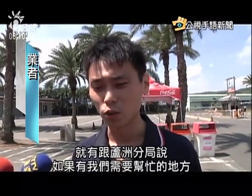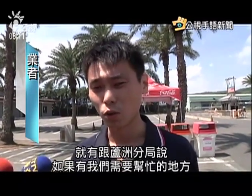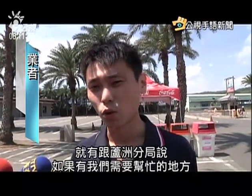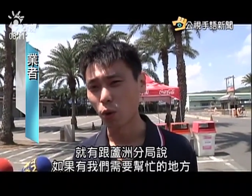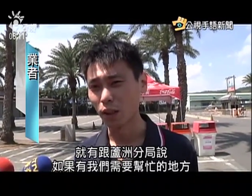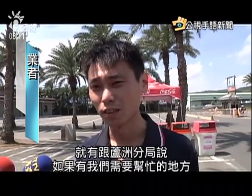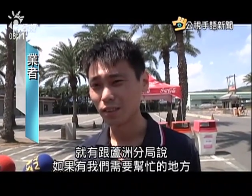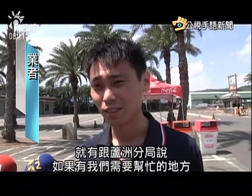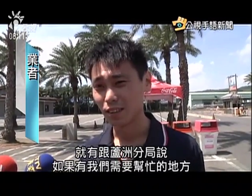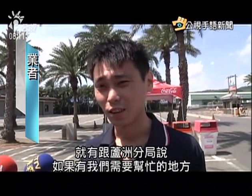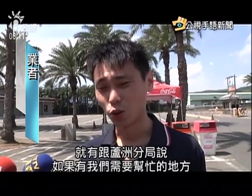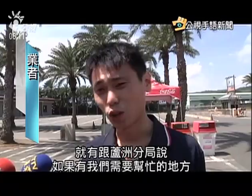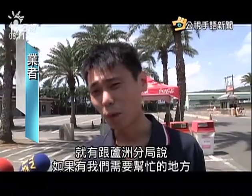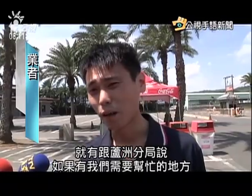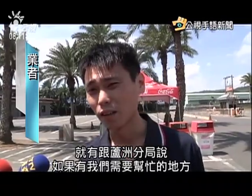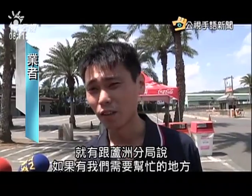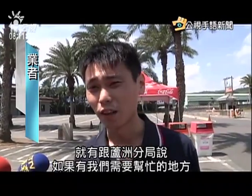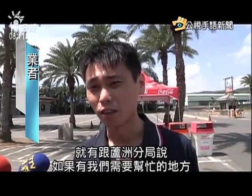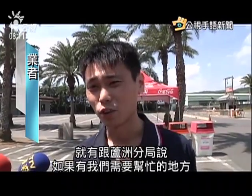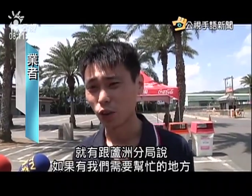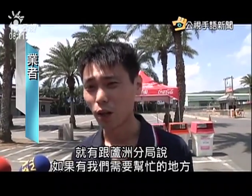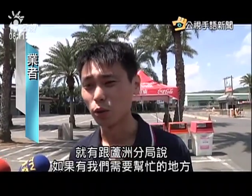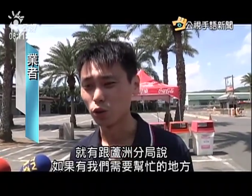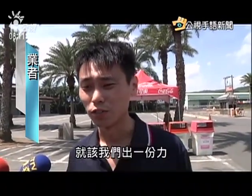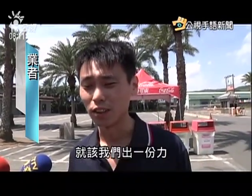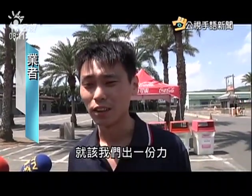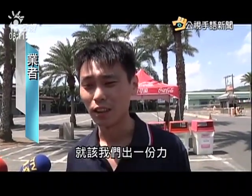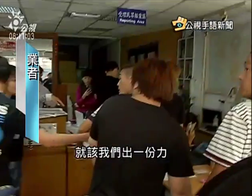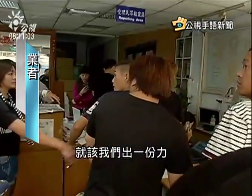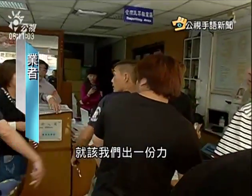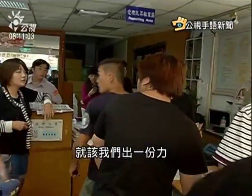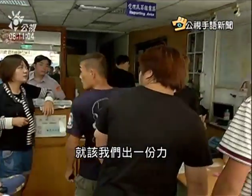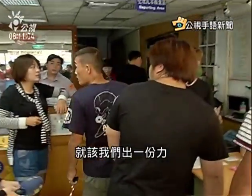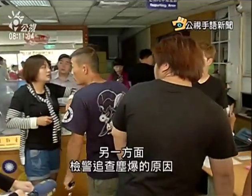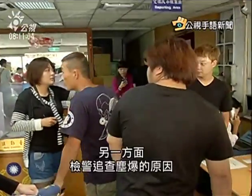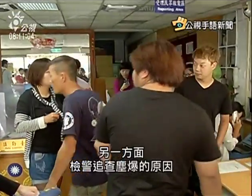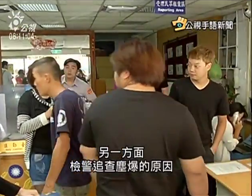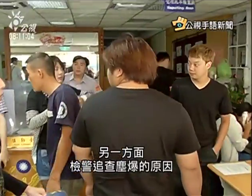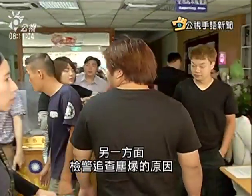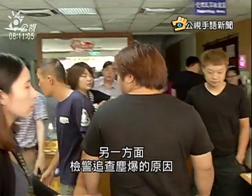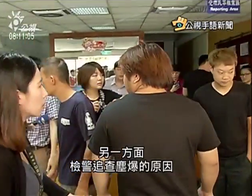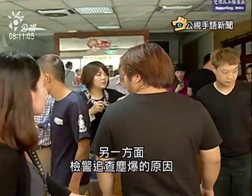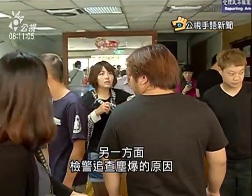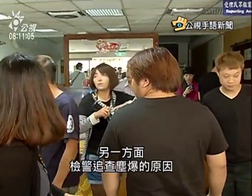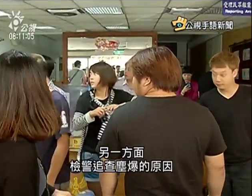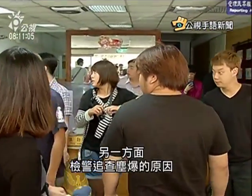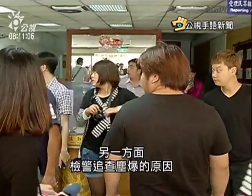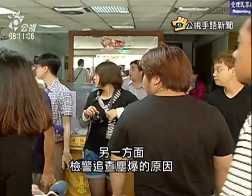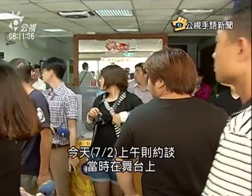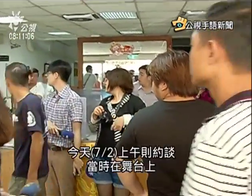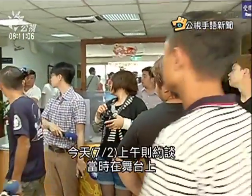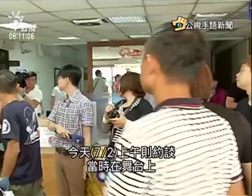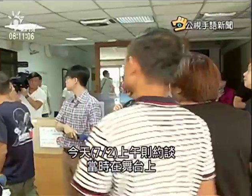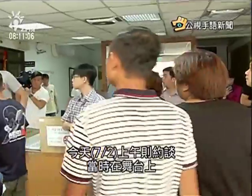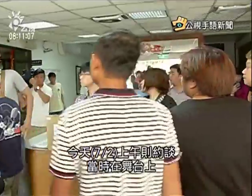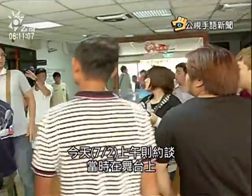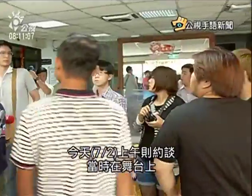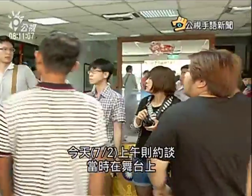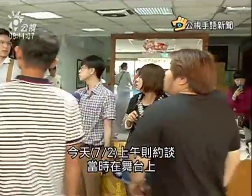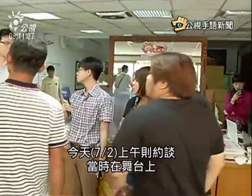说，如果我们有需要帮忙的地方，就该我们出一份力。 另一方面，检警追查晨报的原因，今天上午则约谈当时在舞台